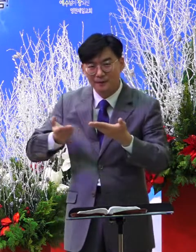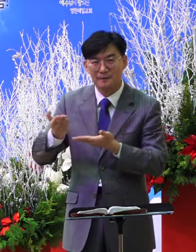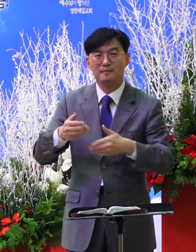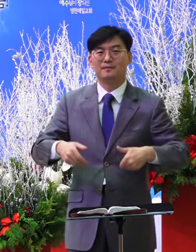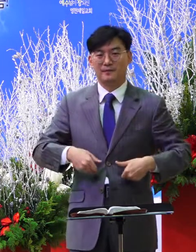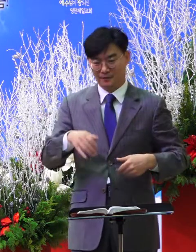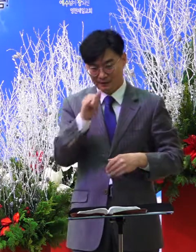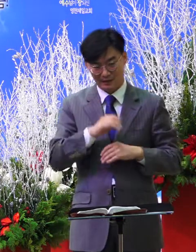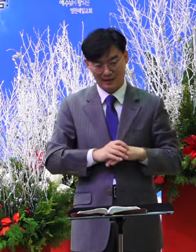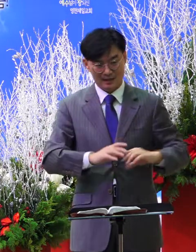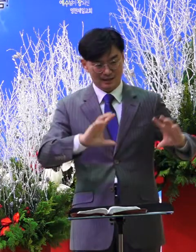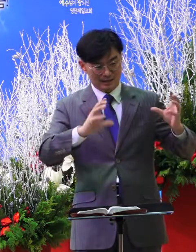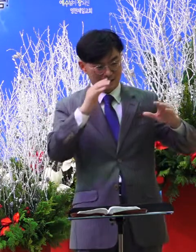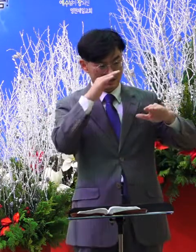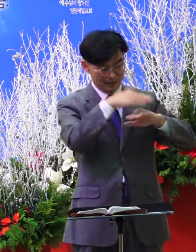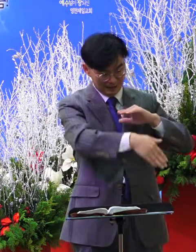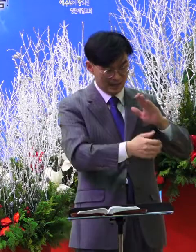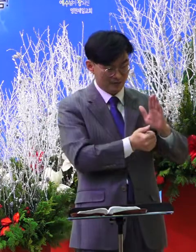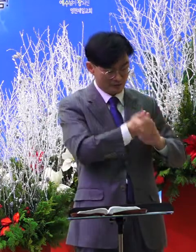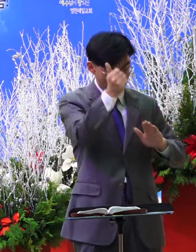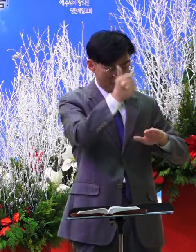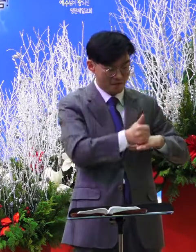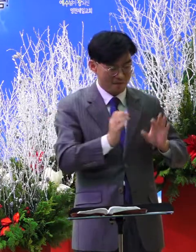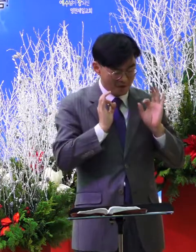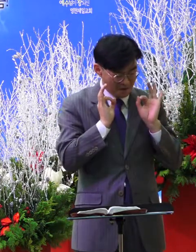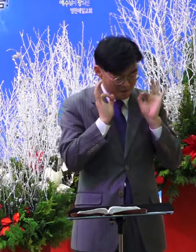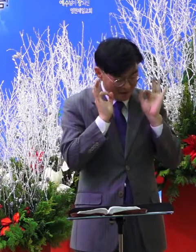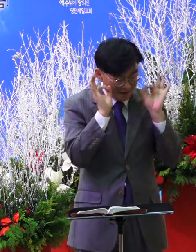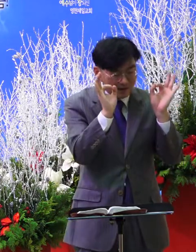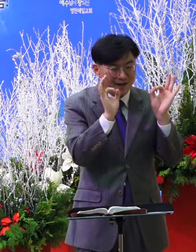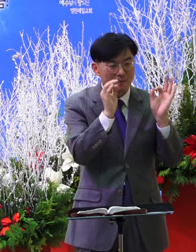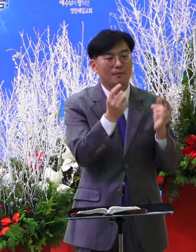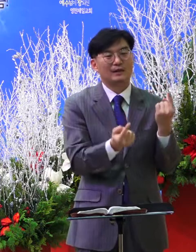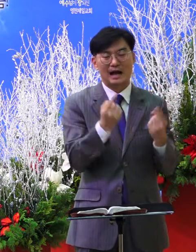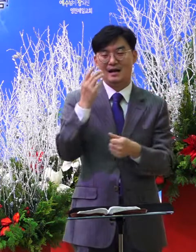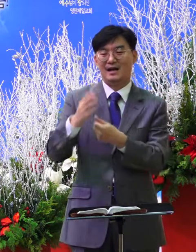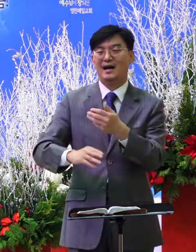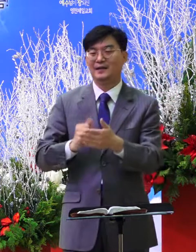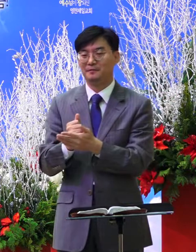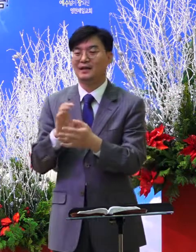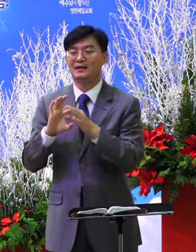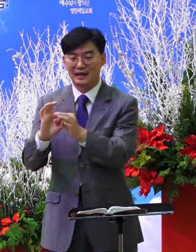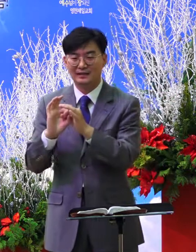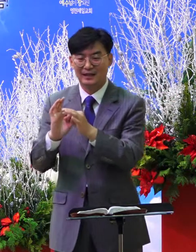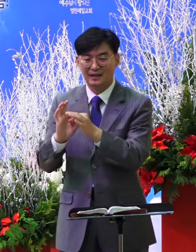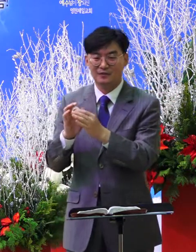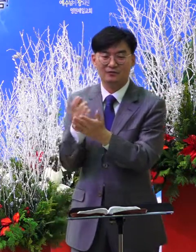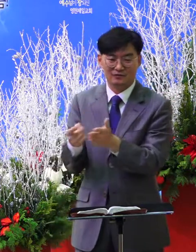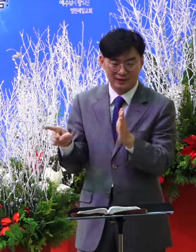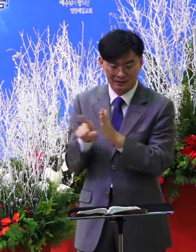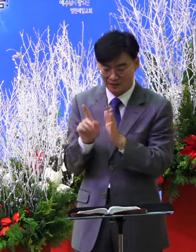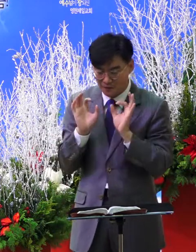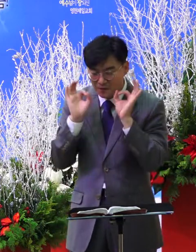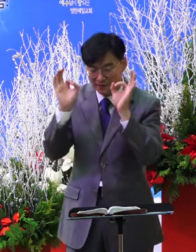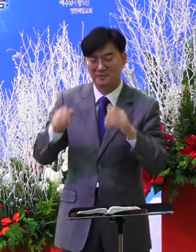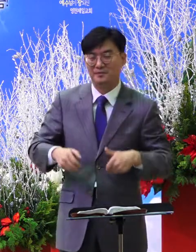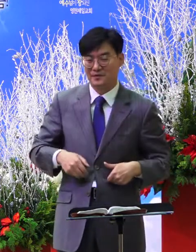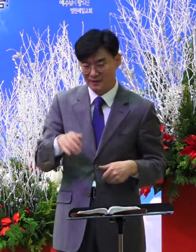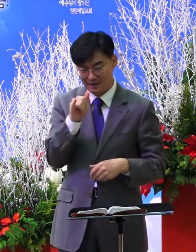것입니다. 소망감은 있지만 열심히 신앙생활을 하고 싶지만 실제 삶은 주님과 멀고 관계없는